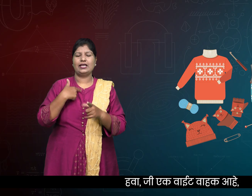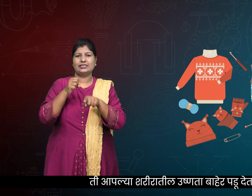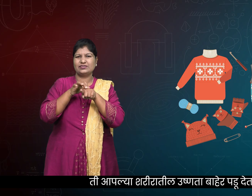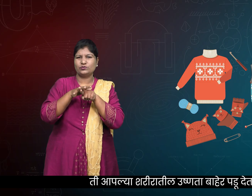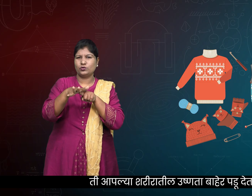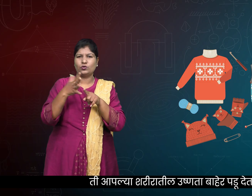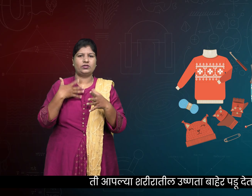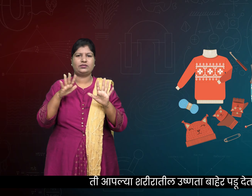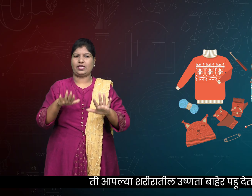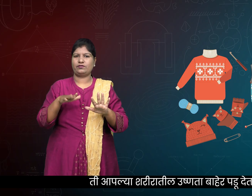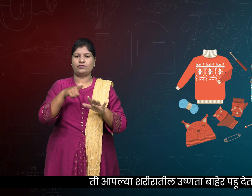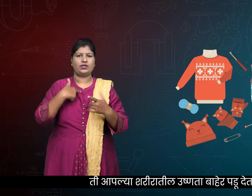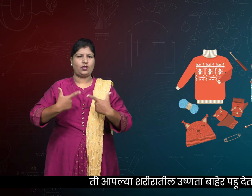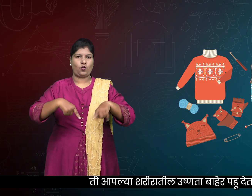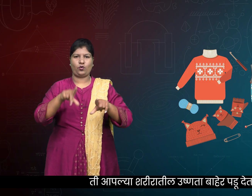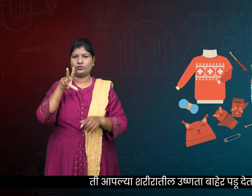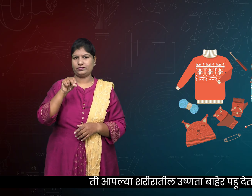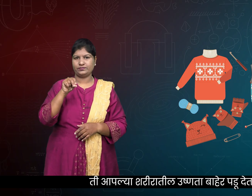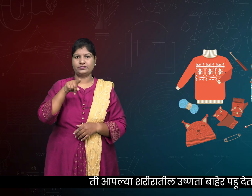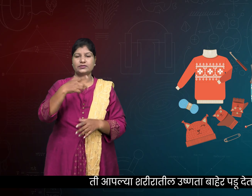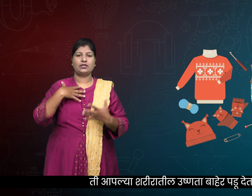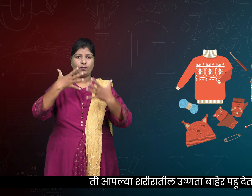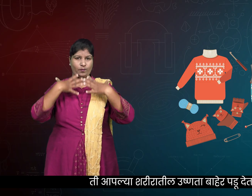ती आपल्या शरीरातील उष्णता बाहेर पडू देत नाही.